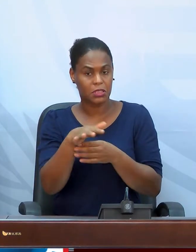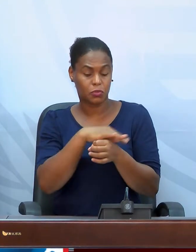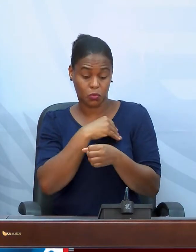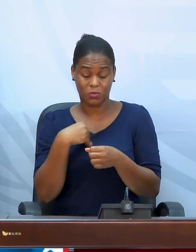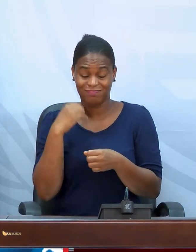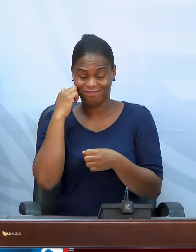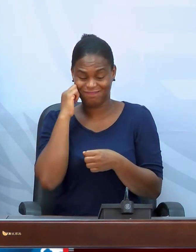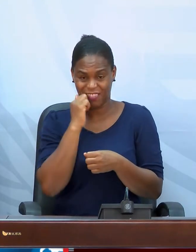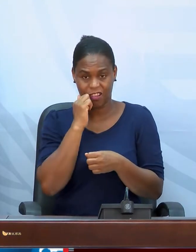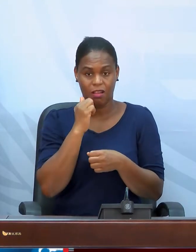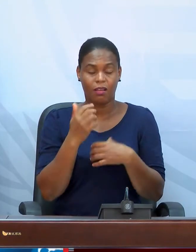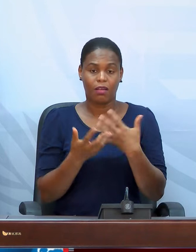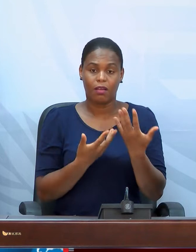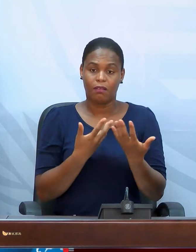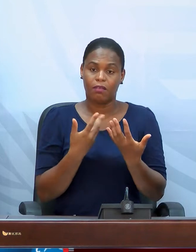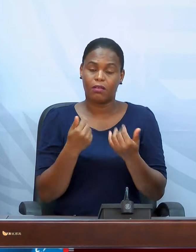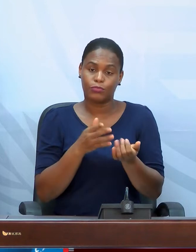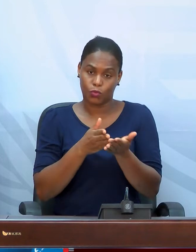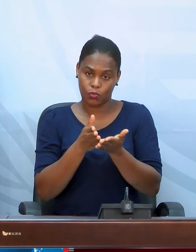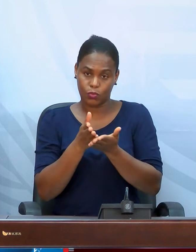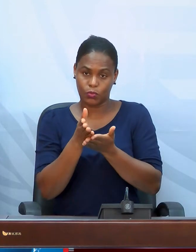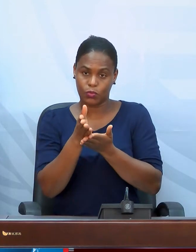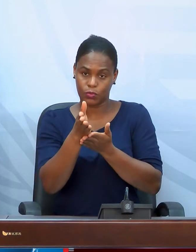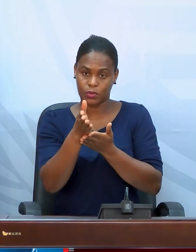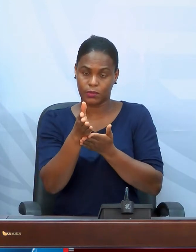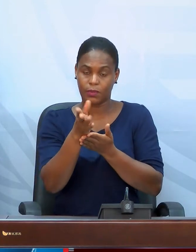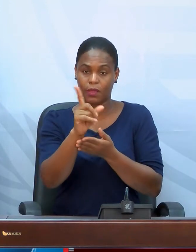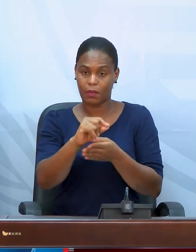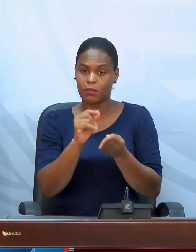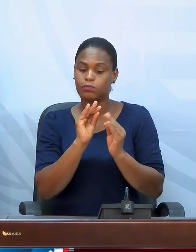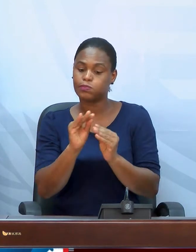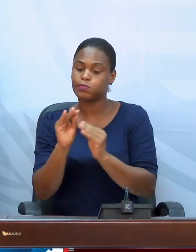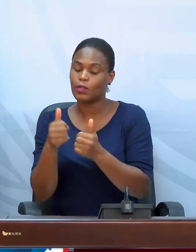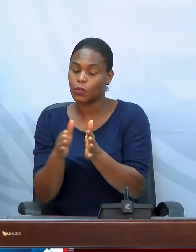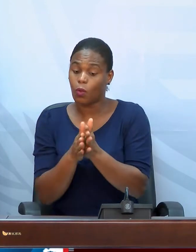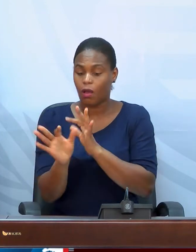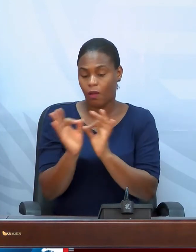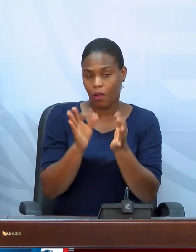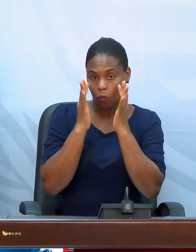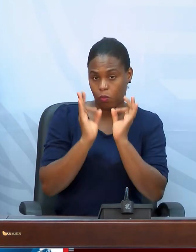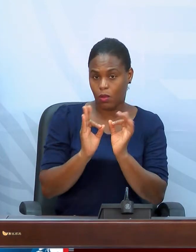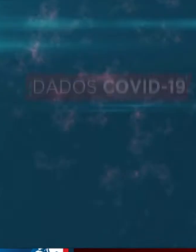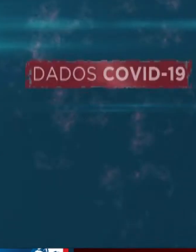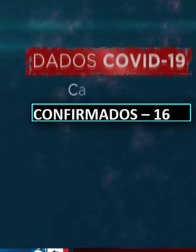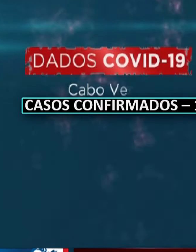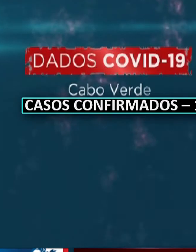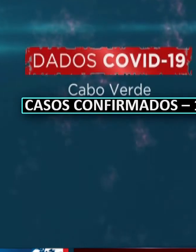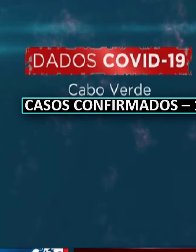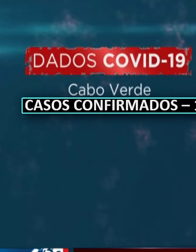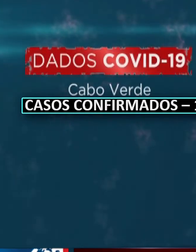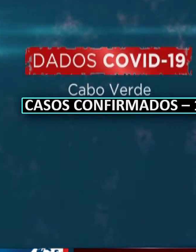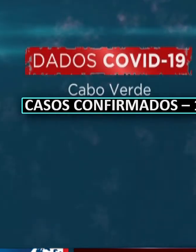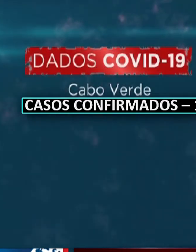crítico a receber a continuar receber também toda todos os cuidados que a ação requer o